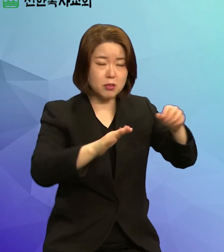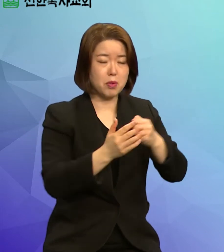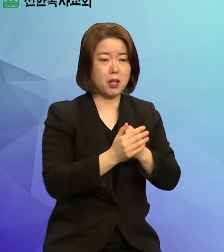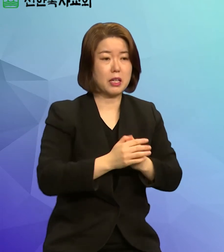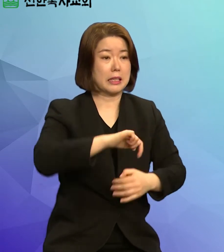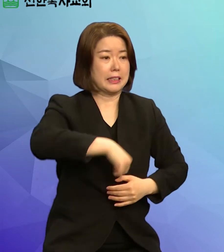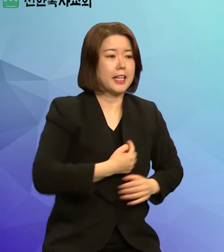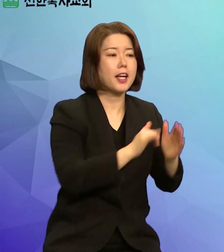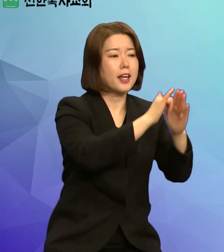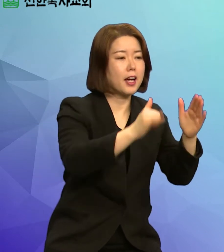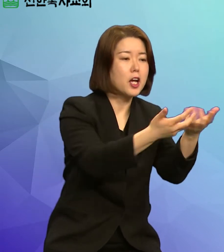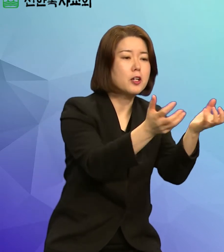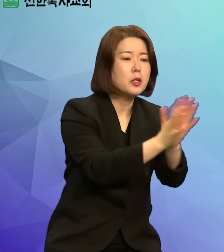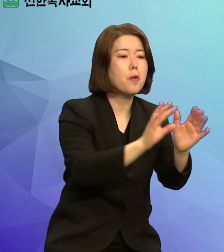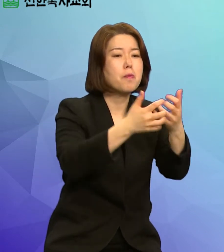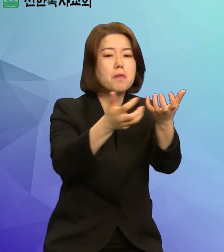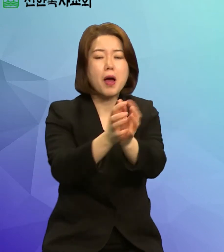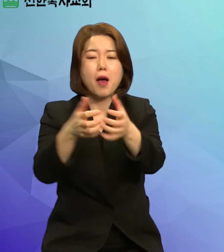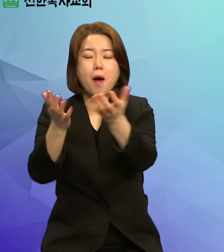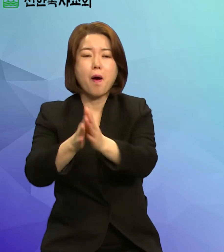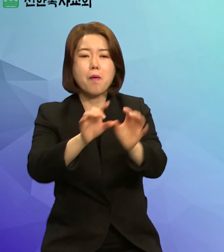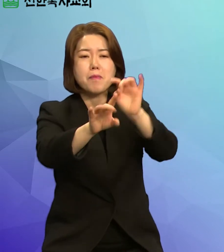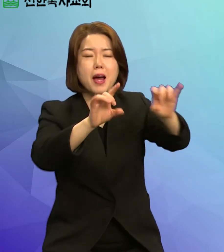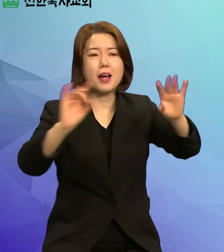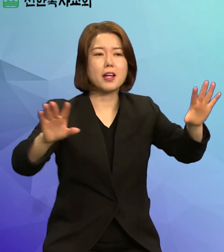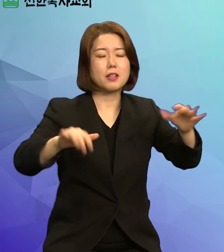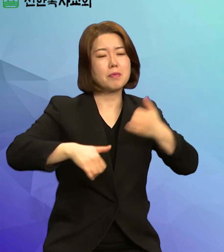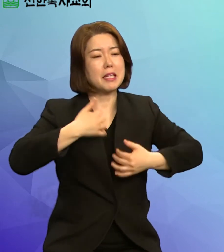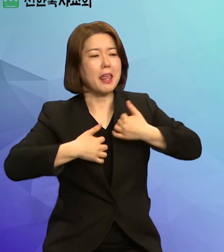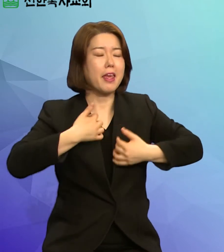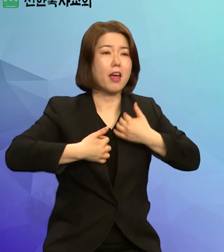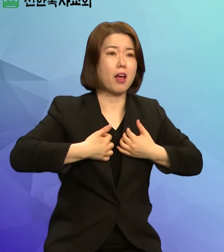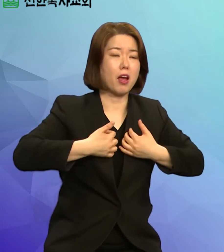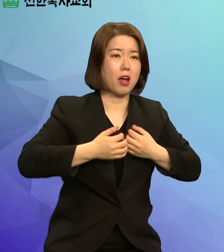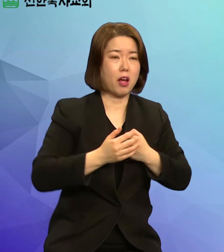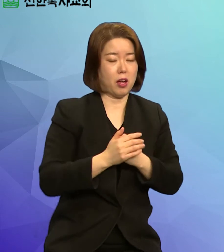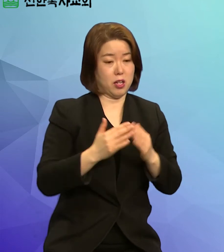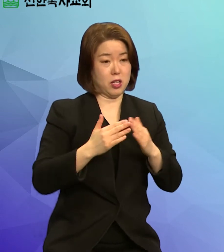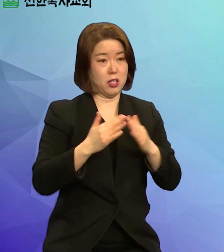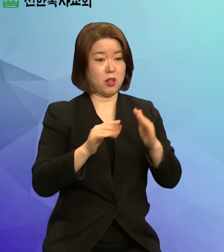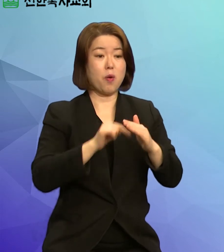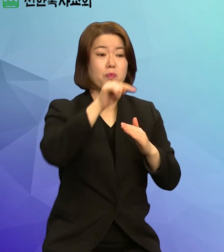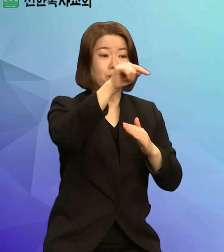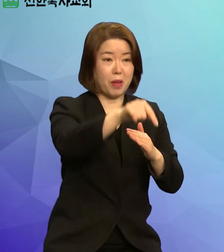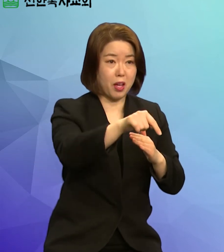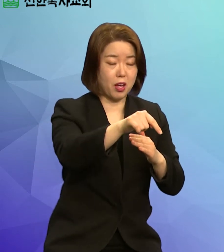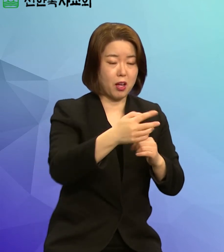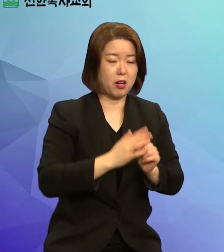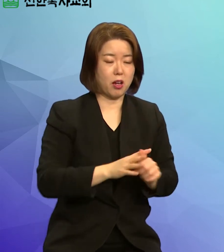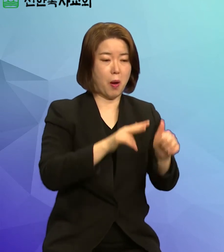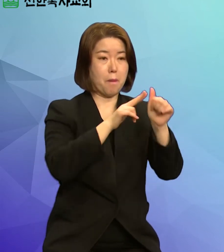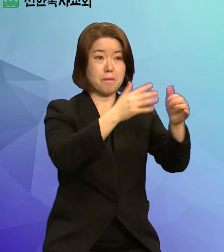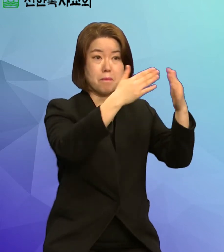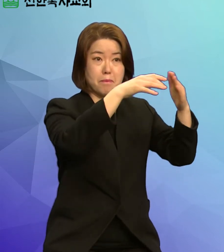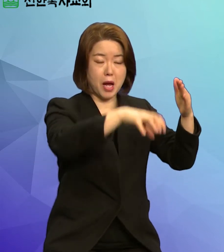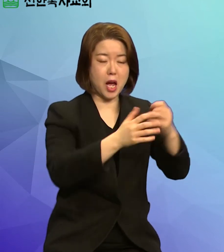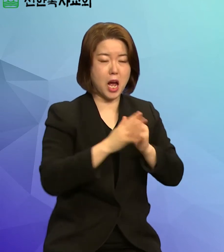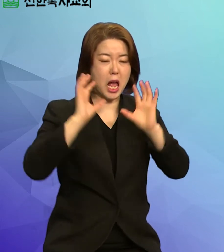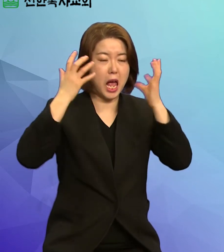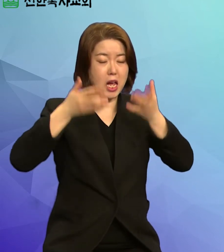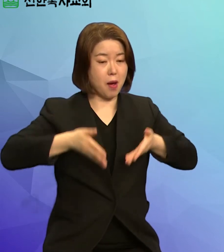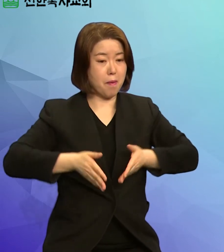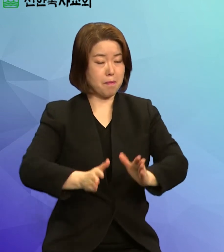자기 가족들하고만의 시간을 보내기 위해서 지금 문 바깥에 마구간에 어린 아기가